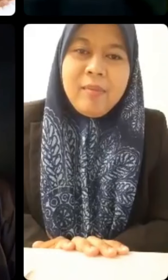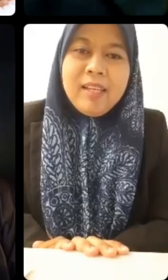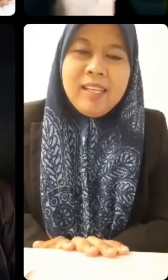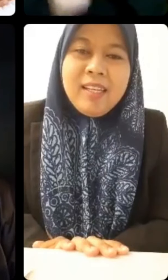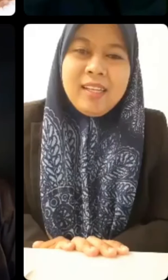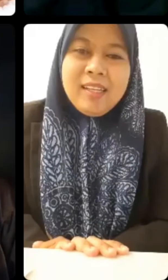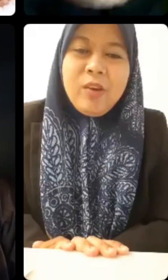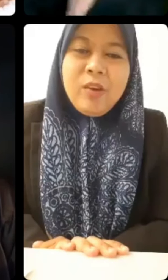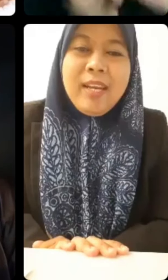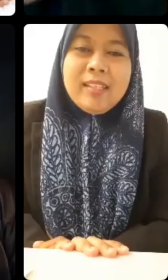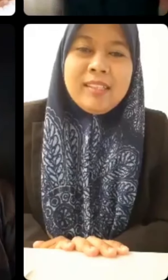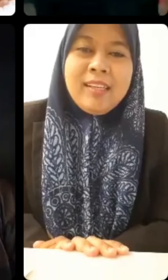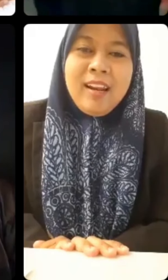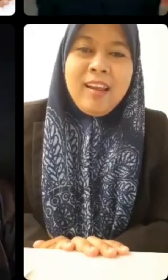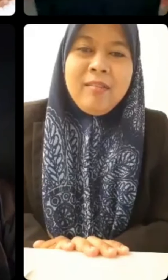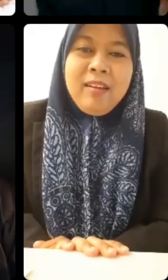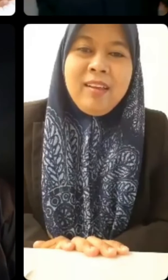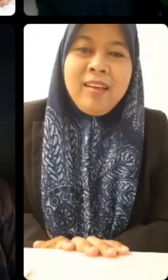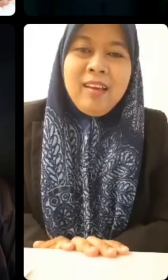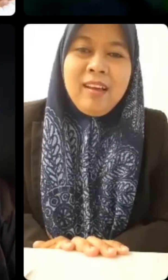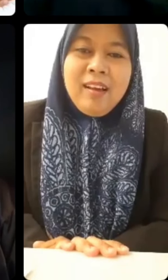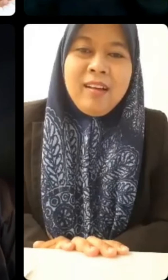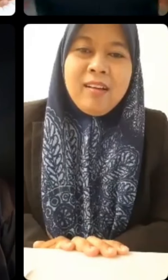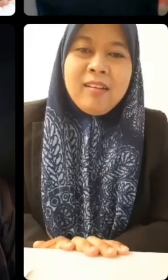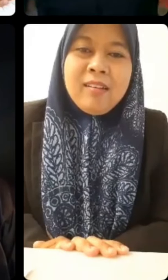kita nak bagi awareness, kesedaran